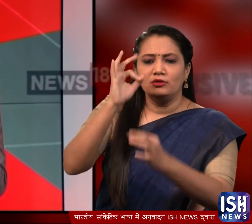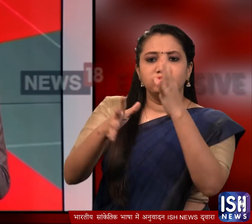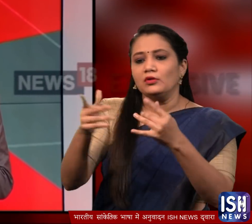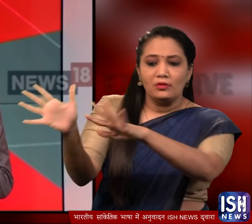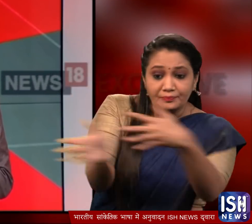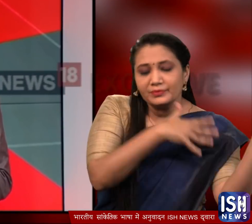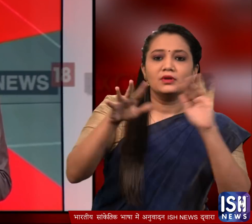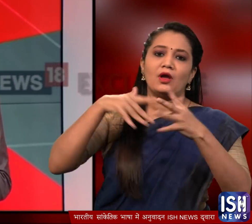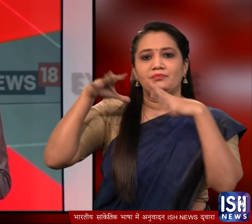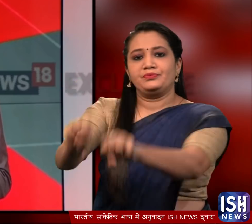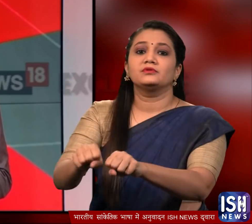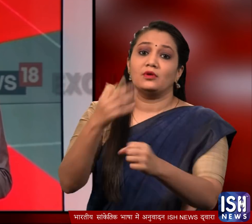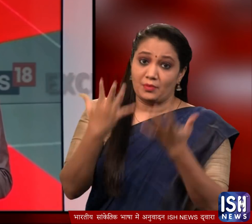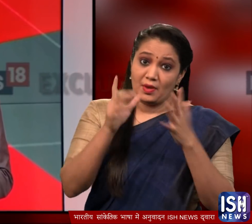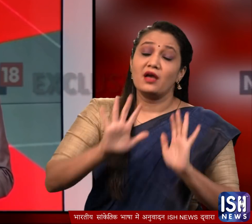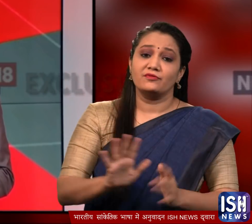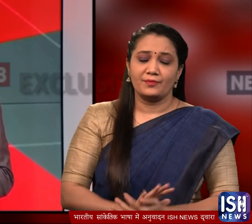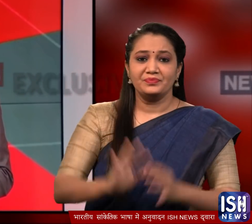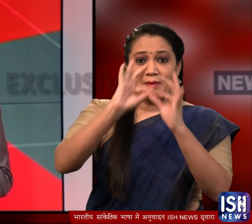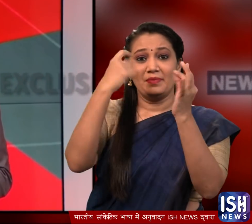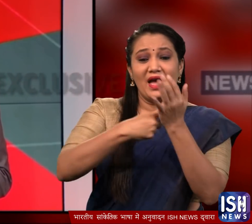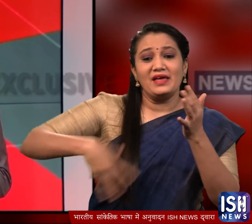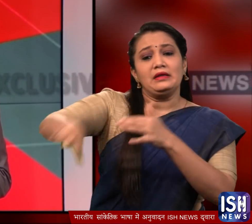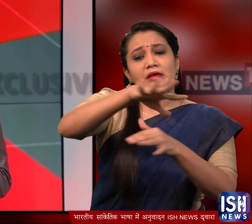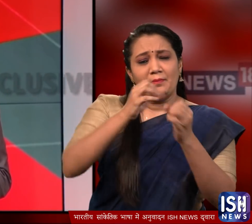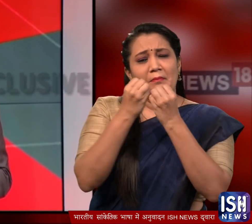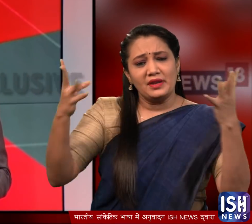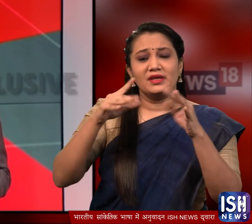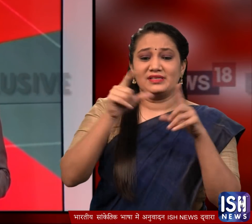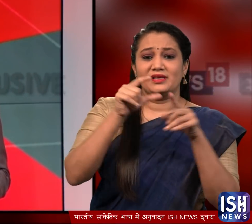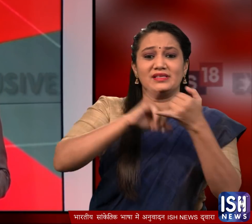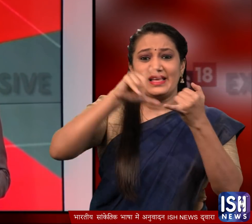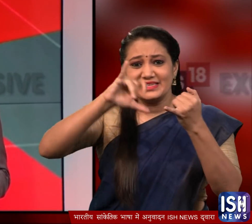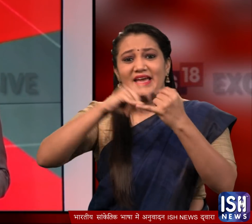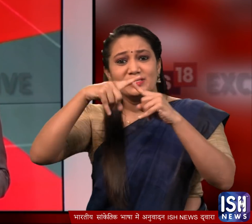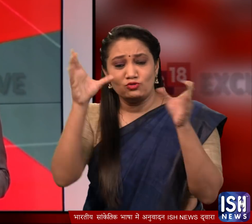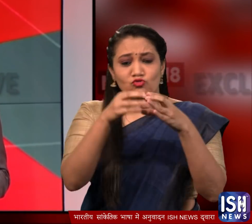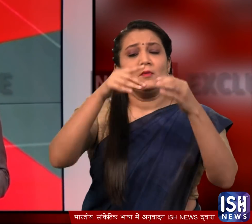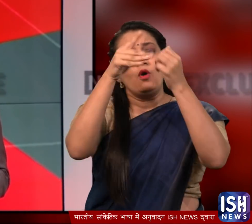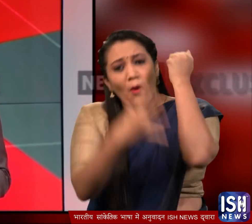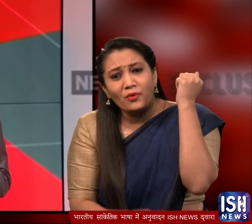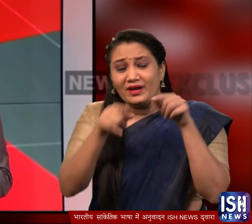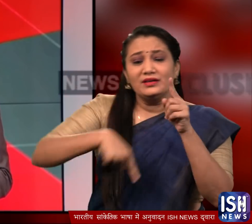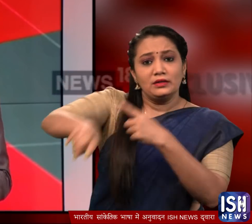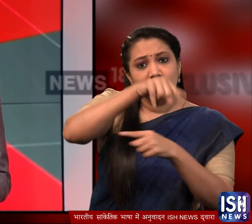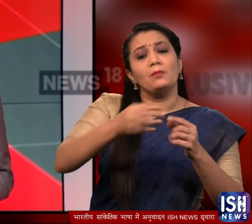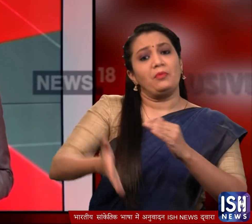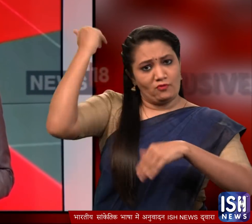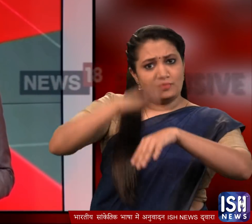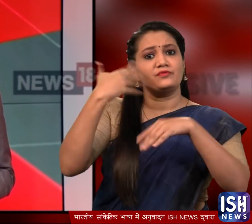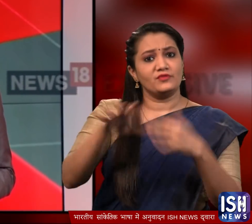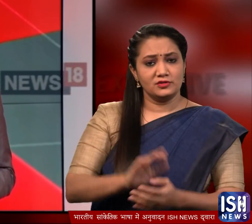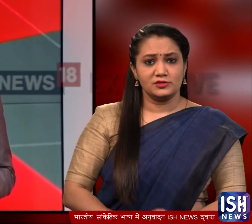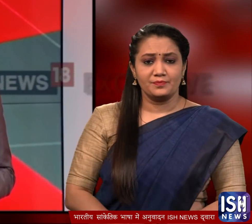जमीन खाली हो और उस पर कब्जा कर लिया जाए। बिहार में जमीन विवाद में महादलित समुदाय की बस्तियों में आग लगाने की घटनाएं पहले भी हो